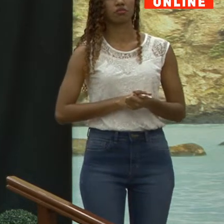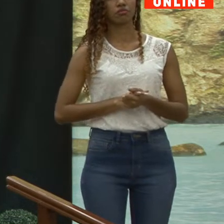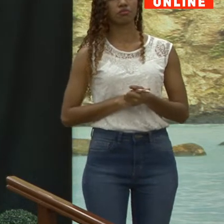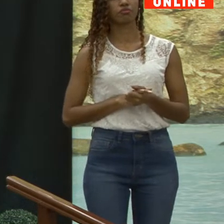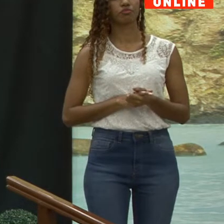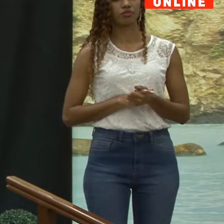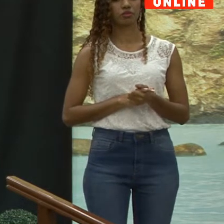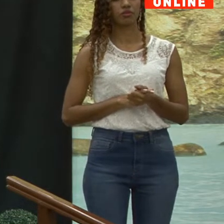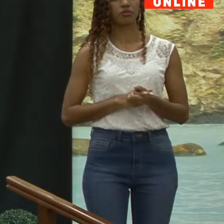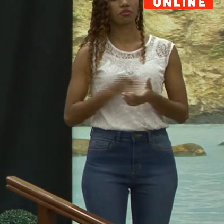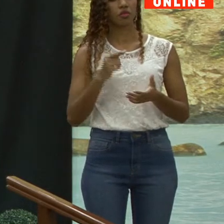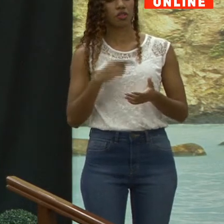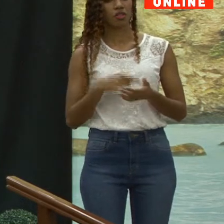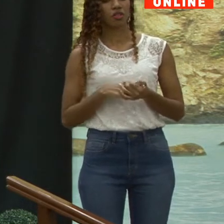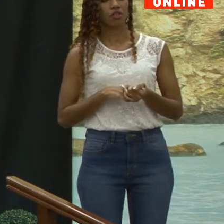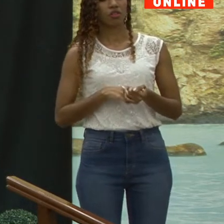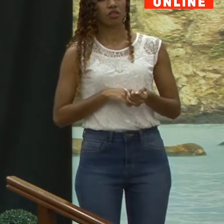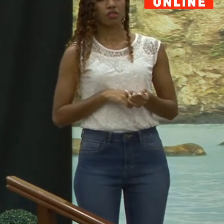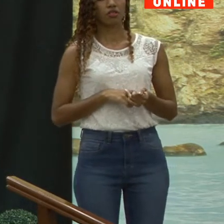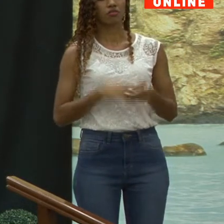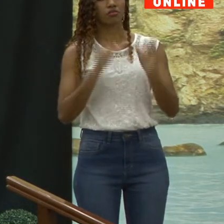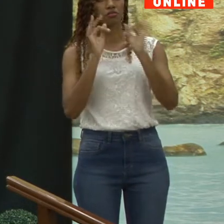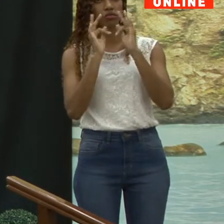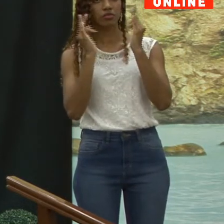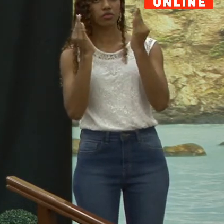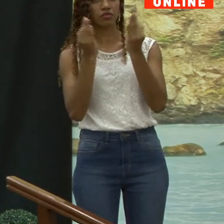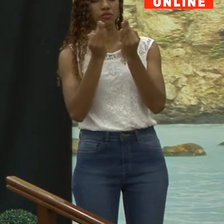que estamos aqui celebrando, que é a família.